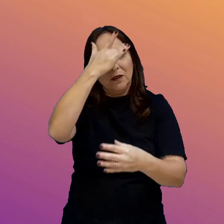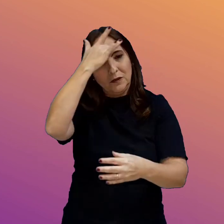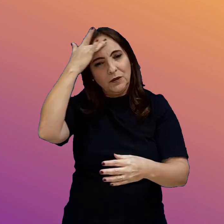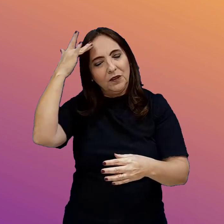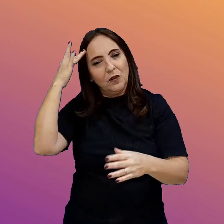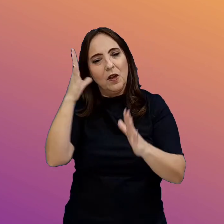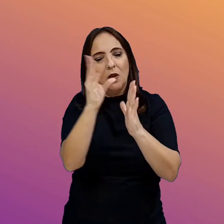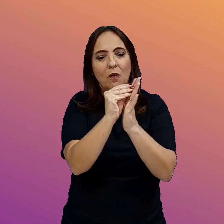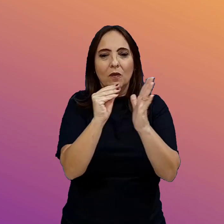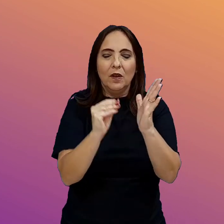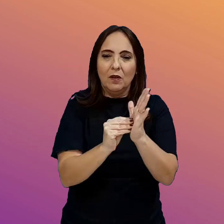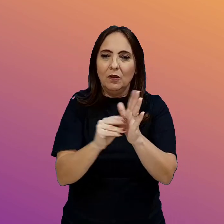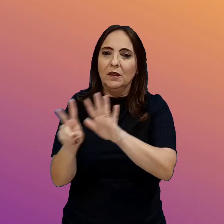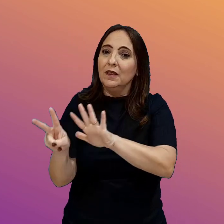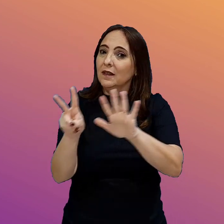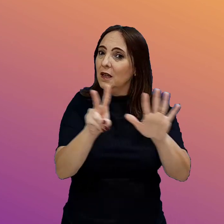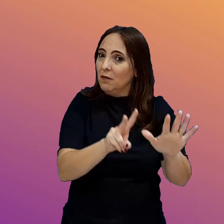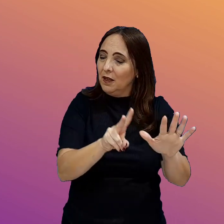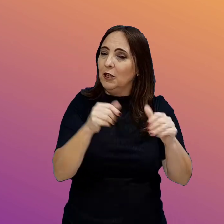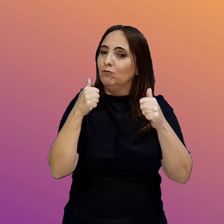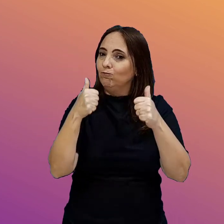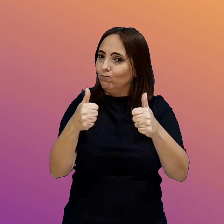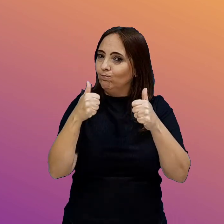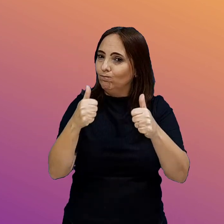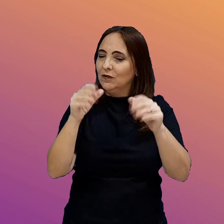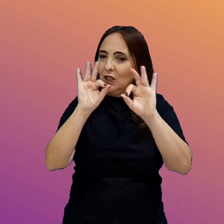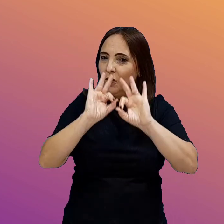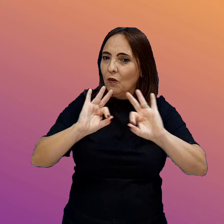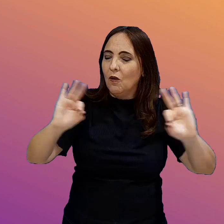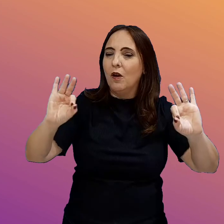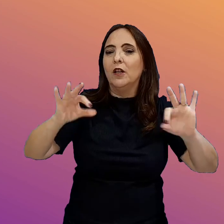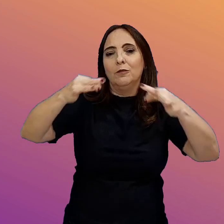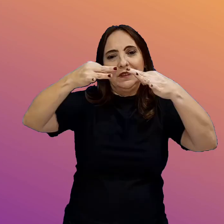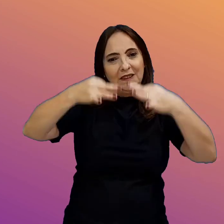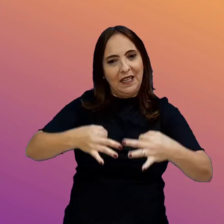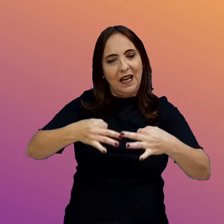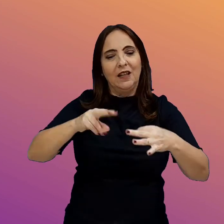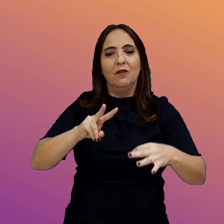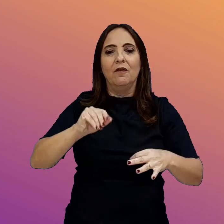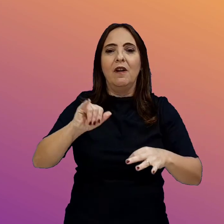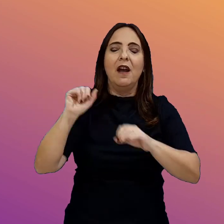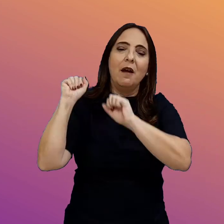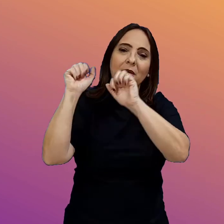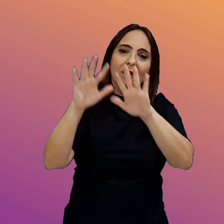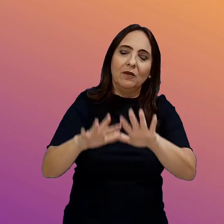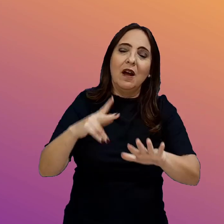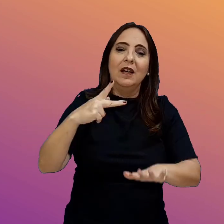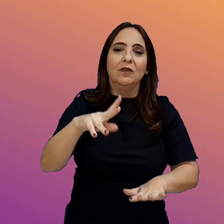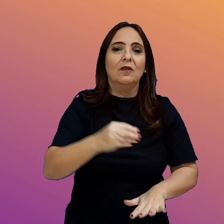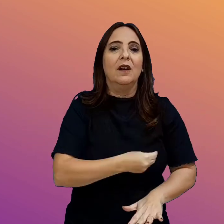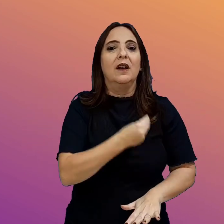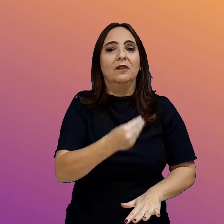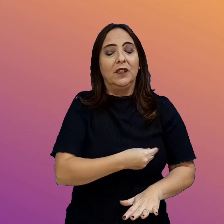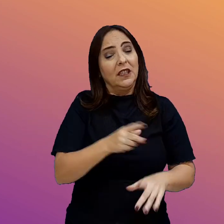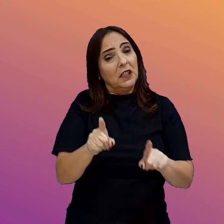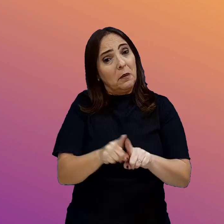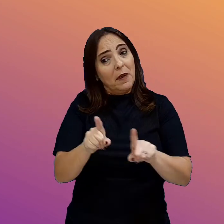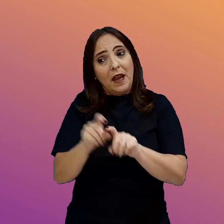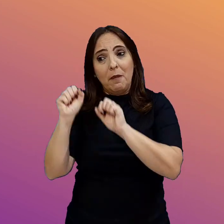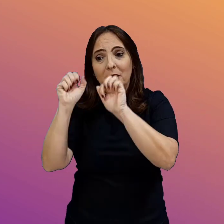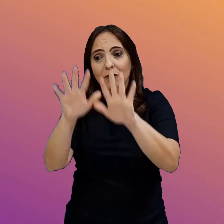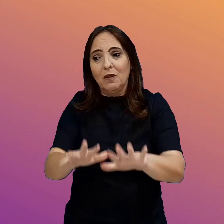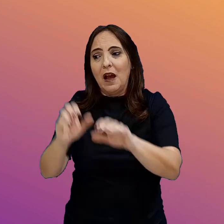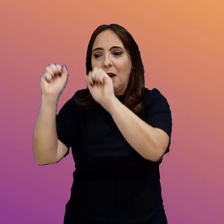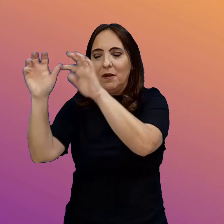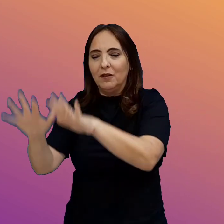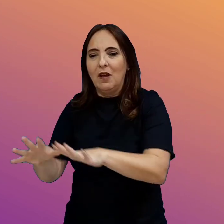compartilhe o conteúdo desta semana que está incrível e com certeza vai abençoar a sua vida. Então, vamos embora abençoar a